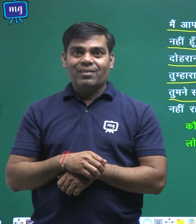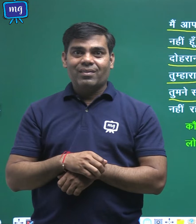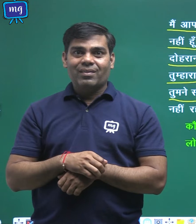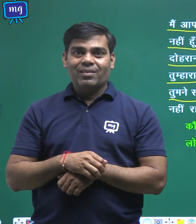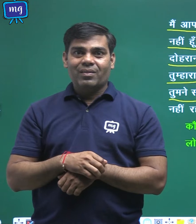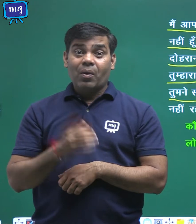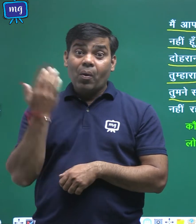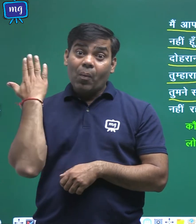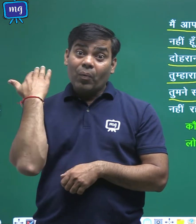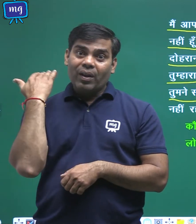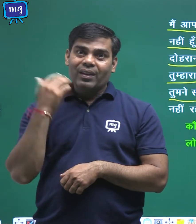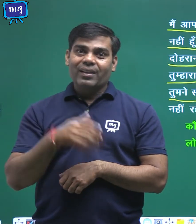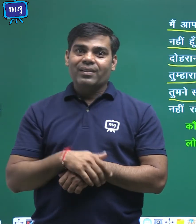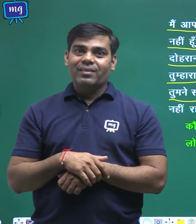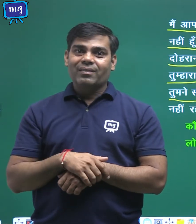पुरानी